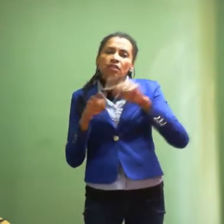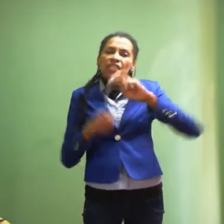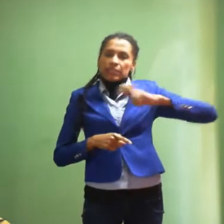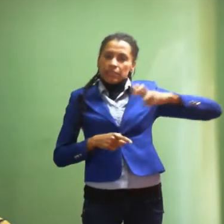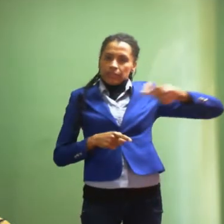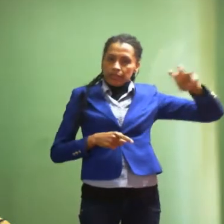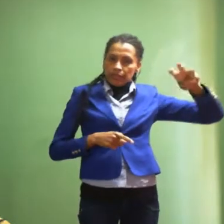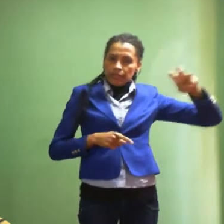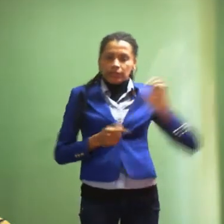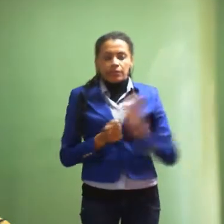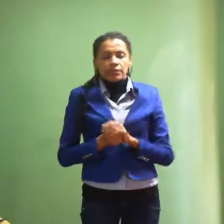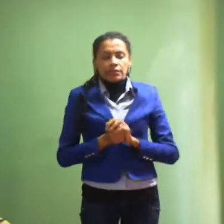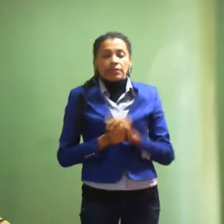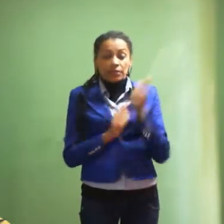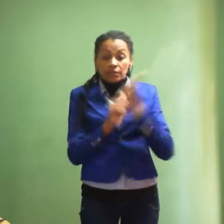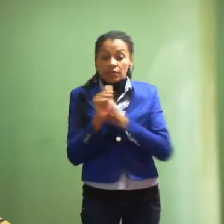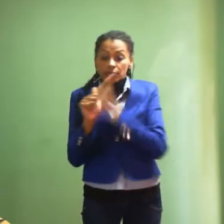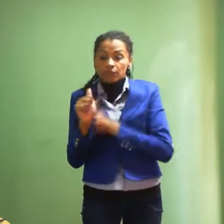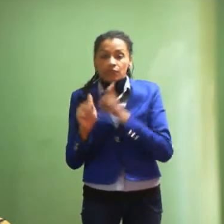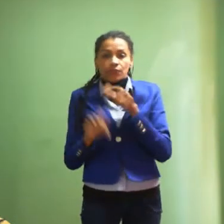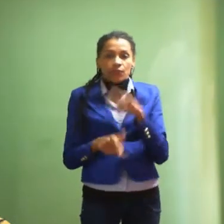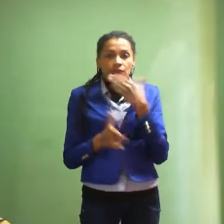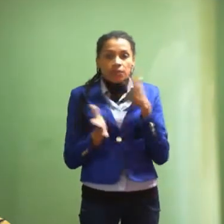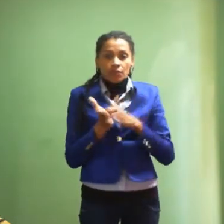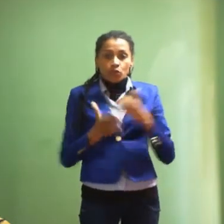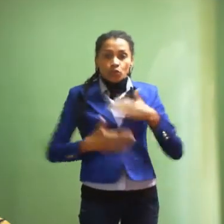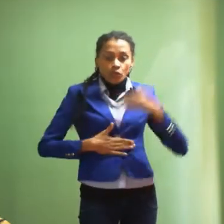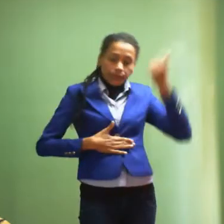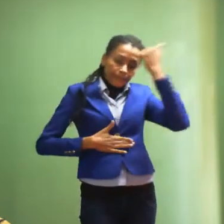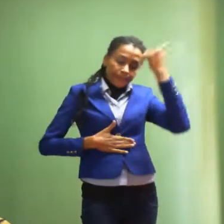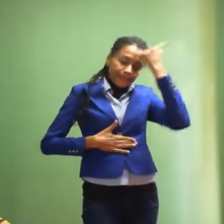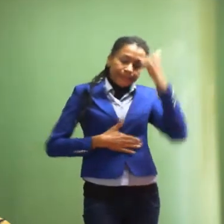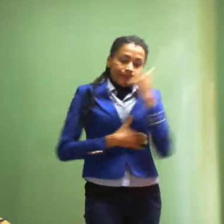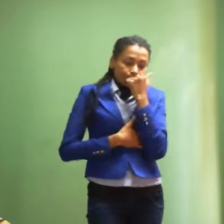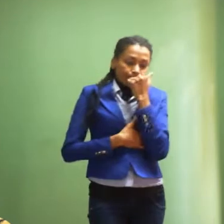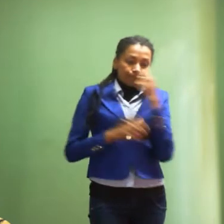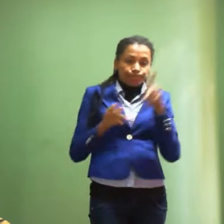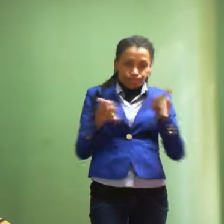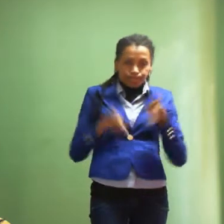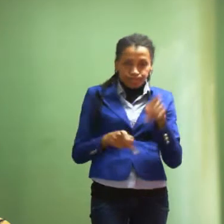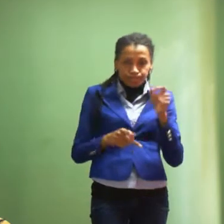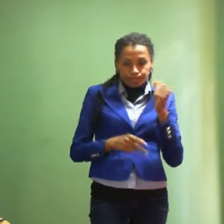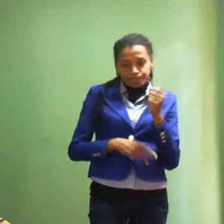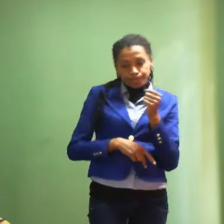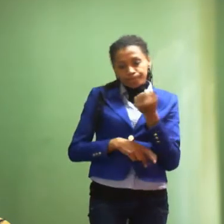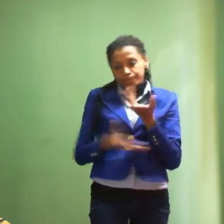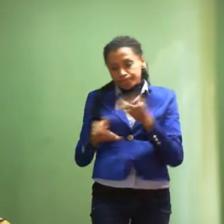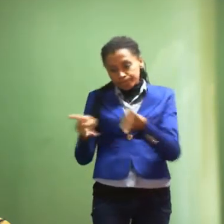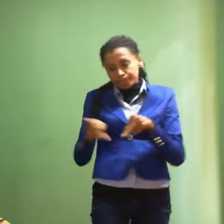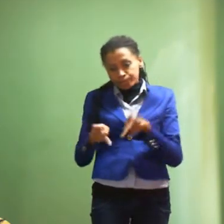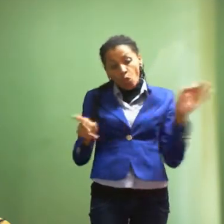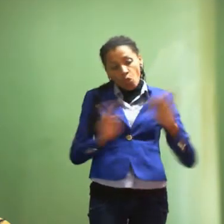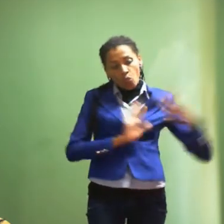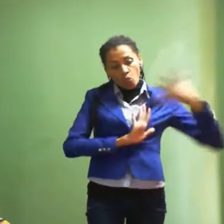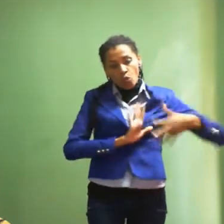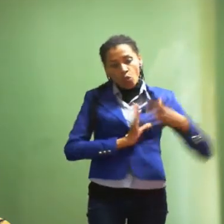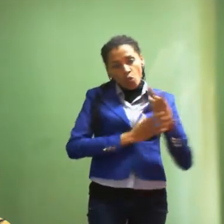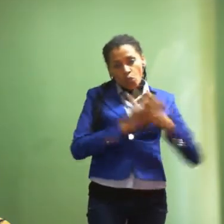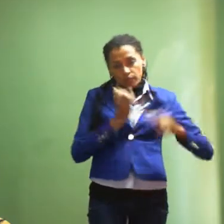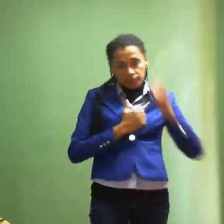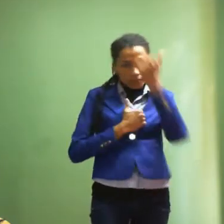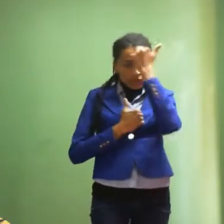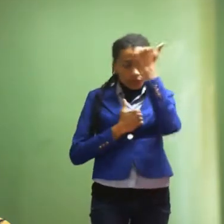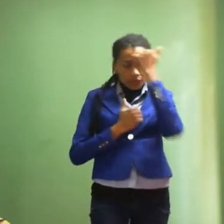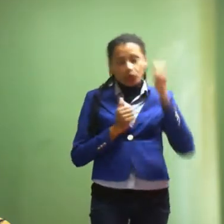Entonces ahí viene otra diferencia. El trabajo de la docente de aula y del modelo lingüístico, o del docente de aula, o